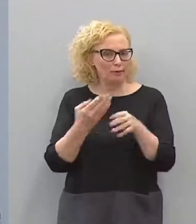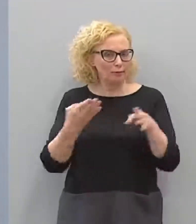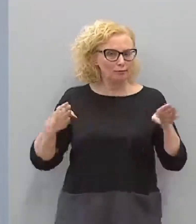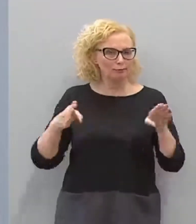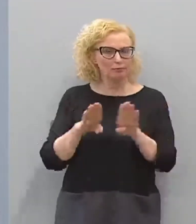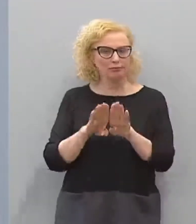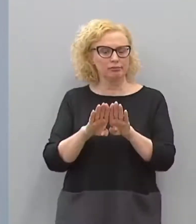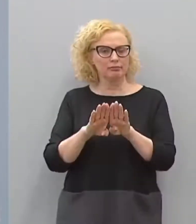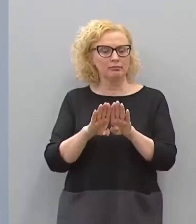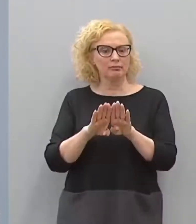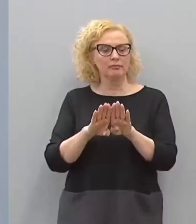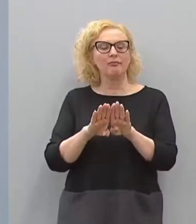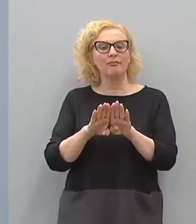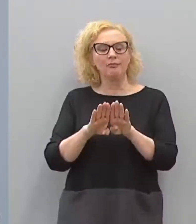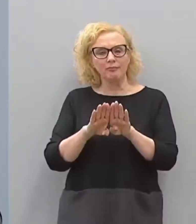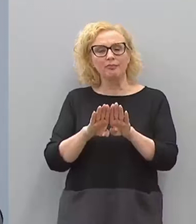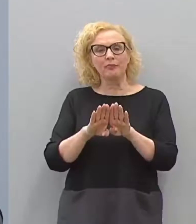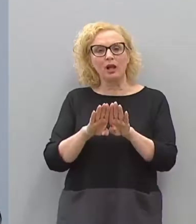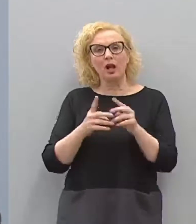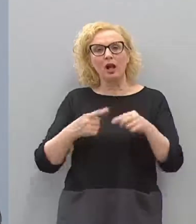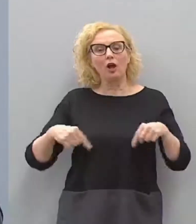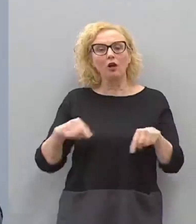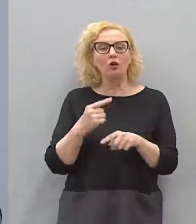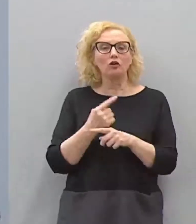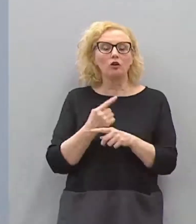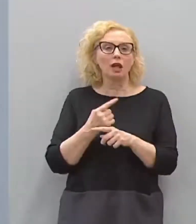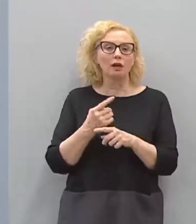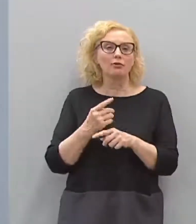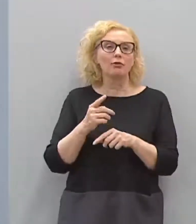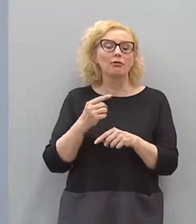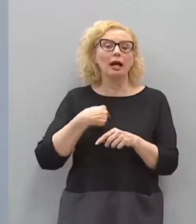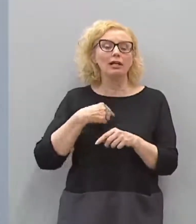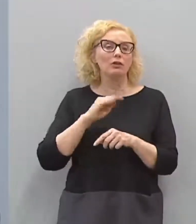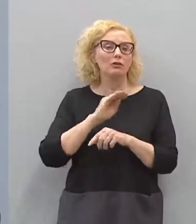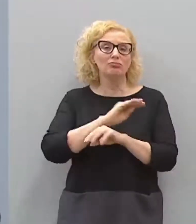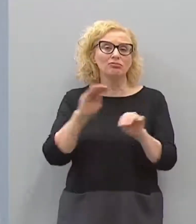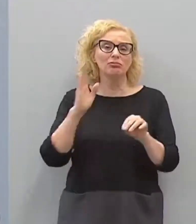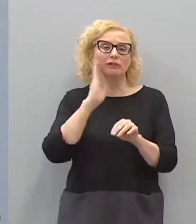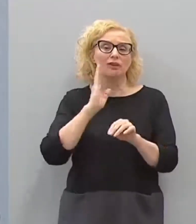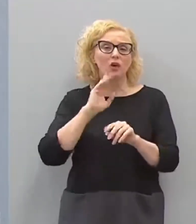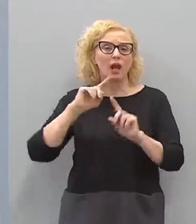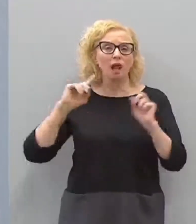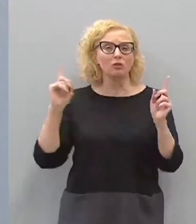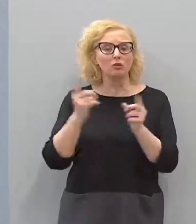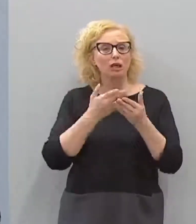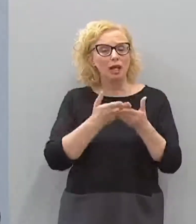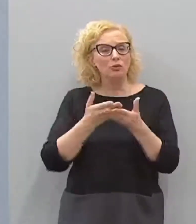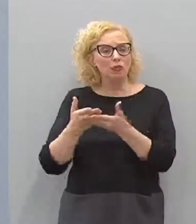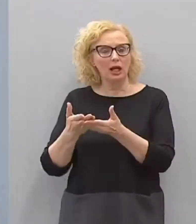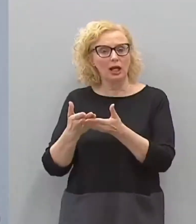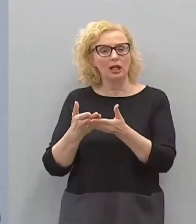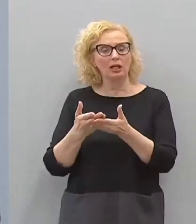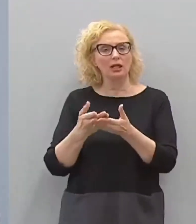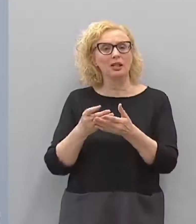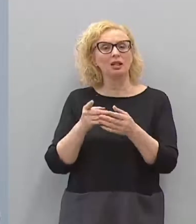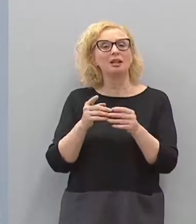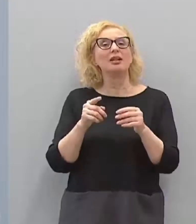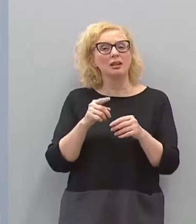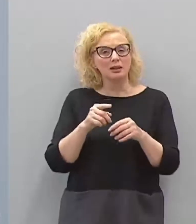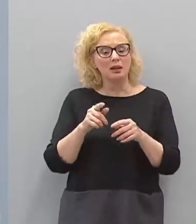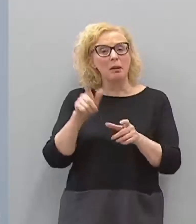far passare il messaggio e chiediamo l'aiuto di tutti chiedo l'aiuto di tutti di far passare il messaggio sulle nostre categorie sui